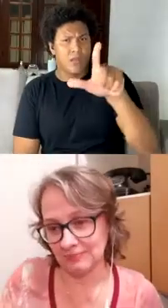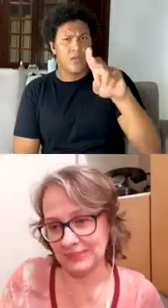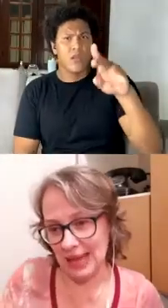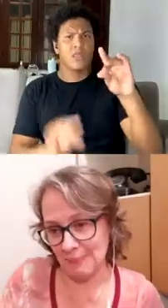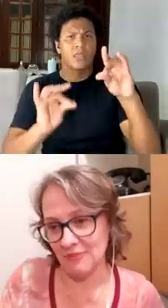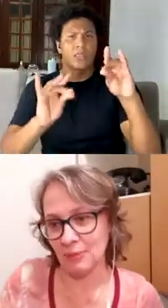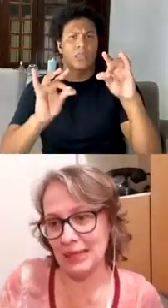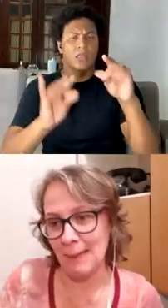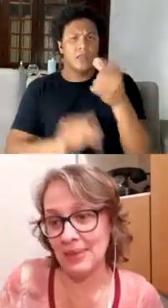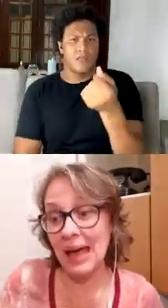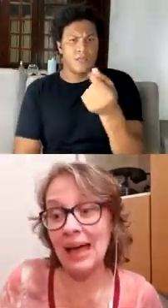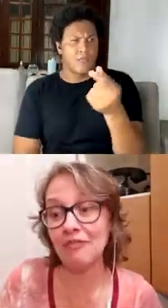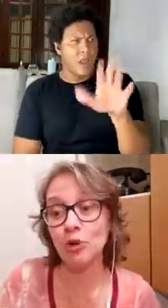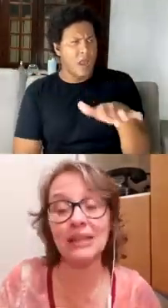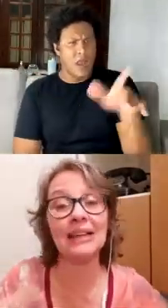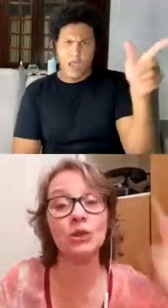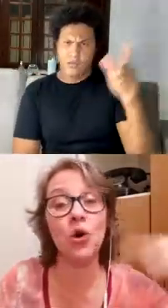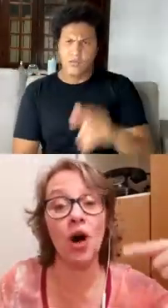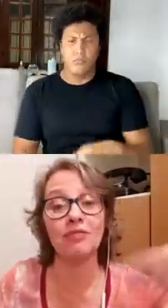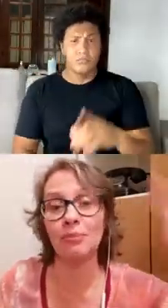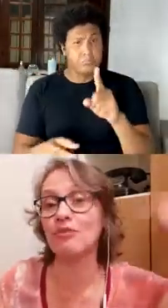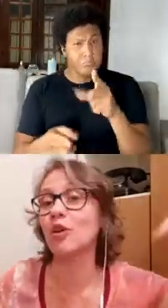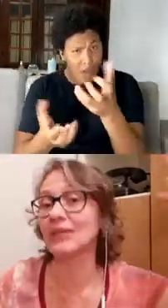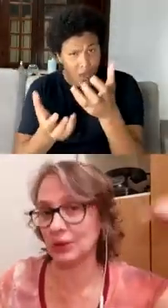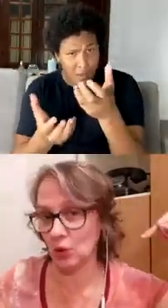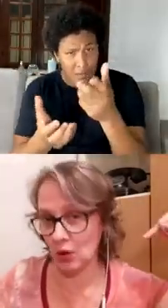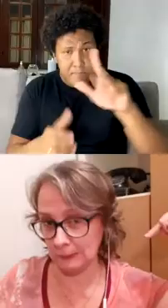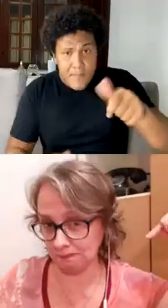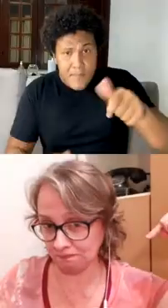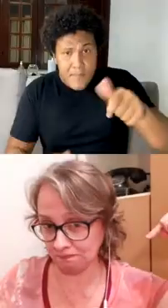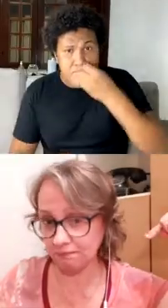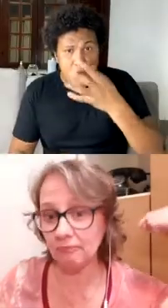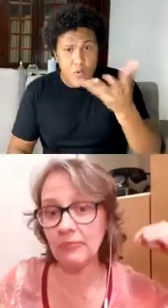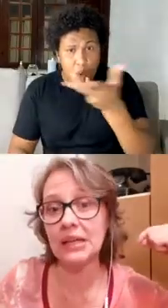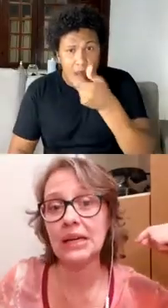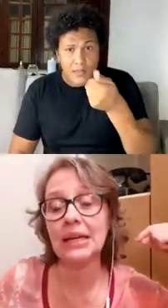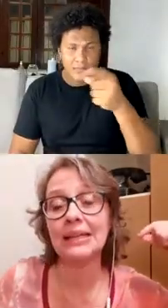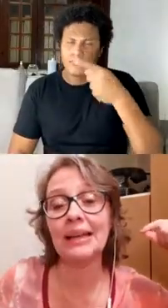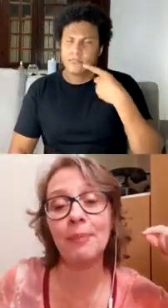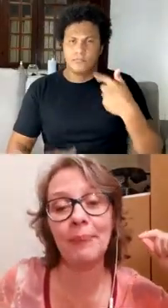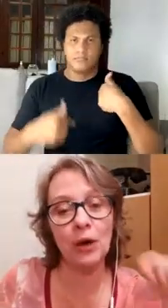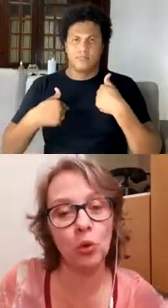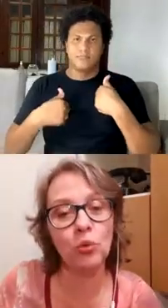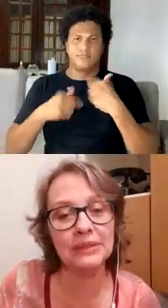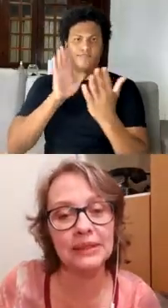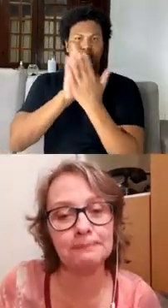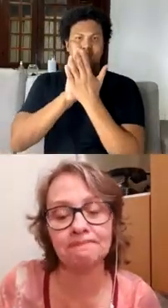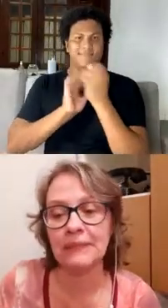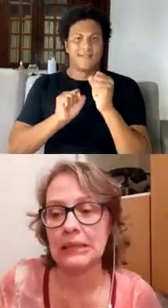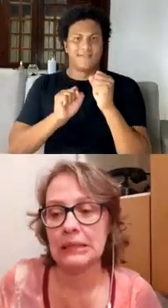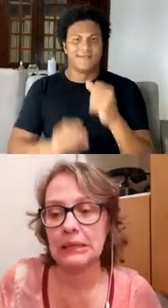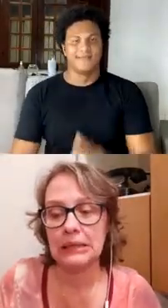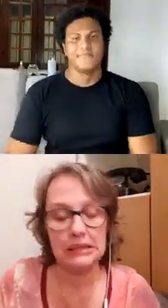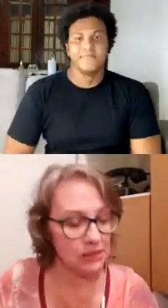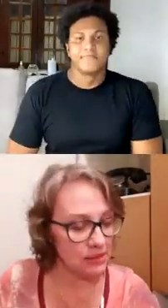Lubrificação. Tá, vamos lá. Voltando à dor. Vamos voltar à dor? Teve pergunta